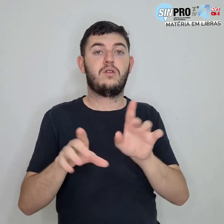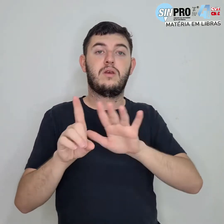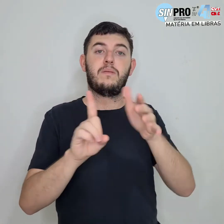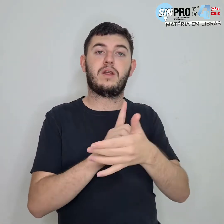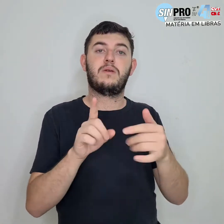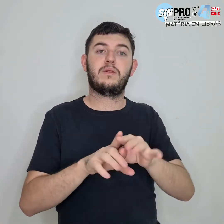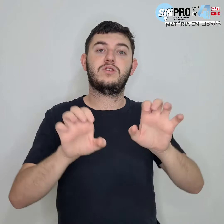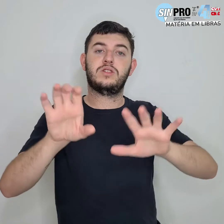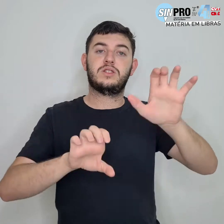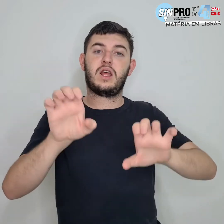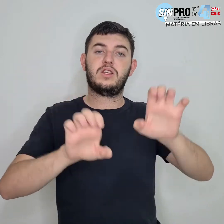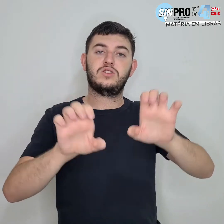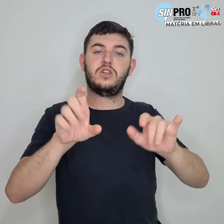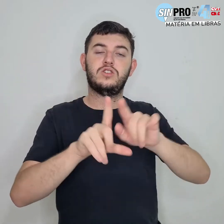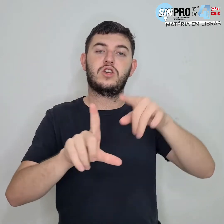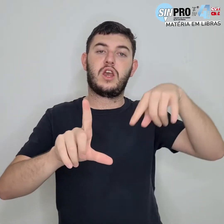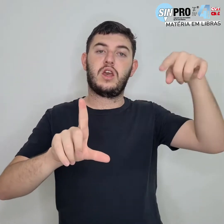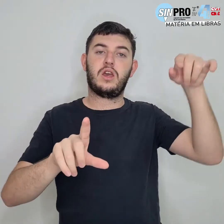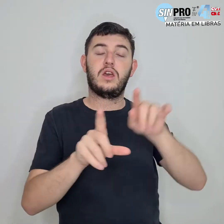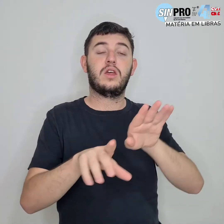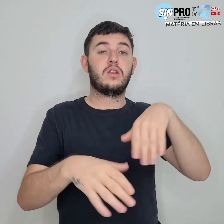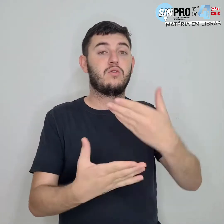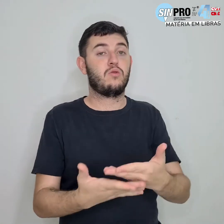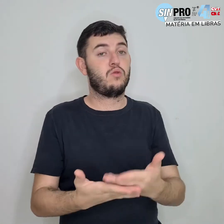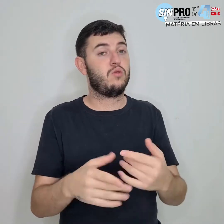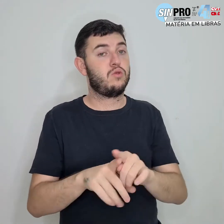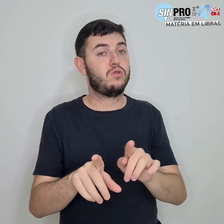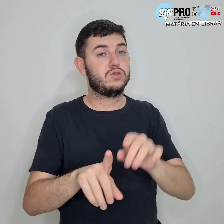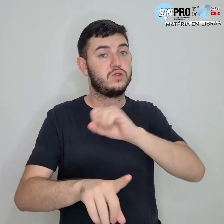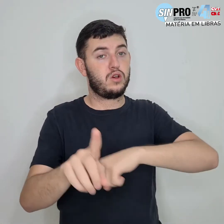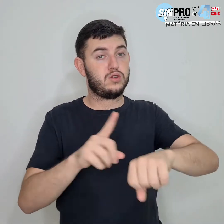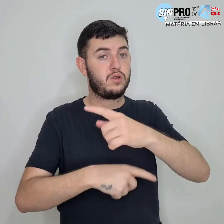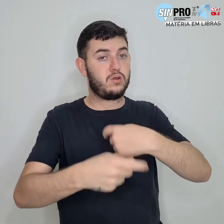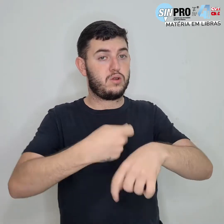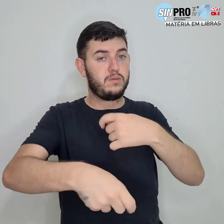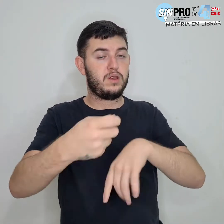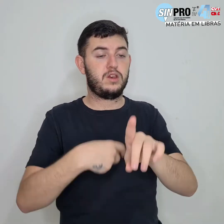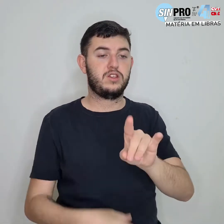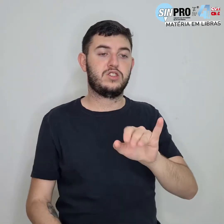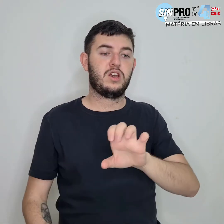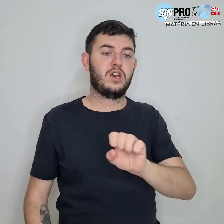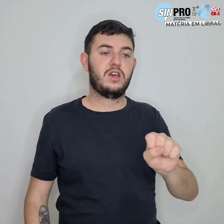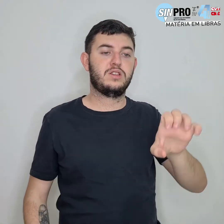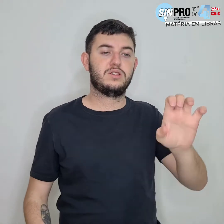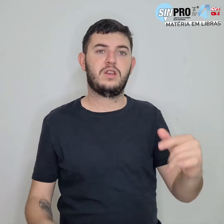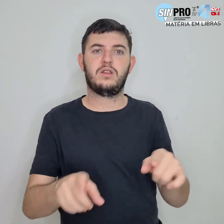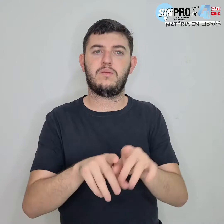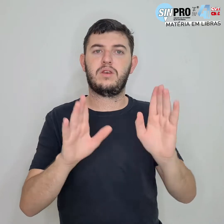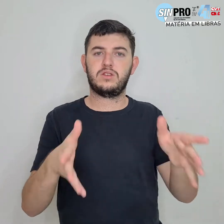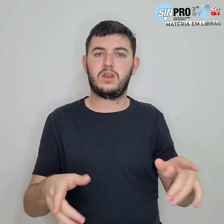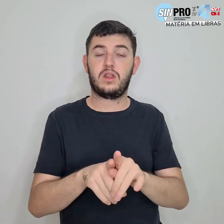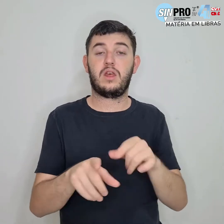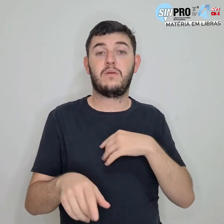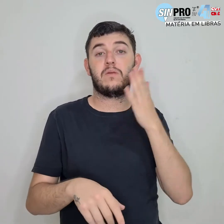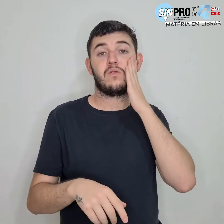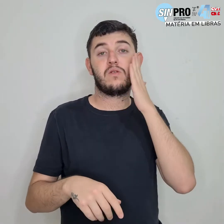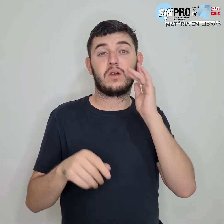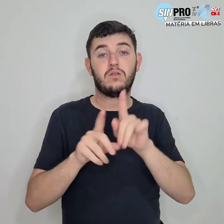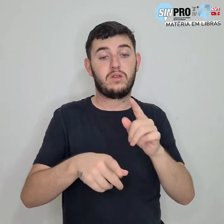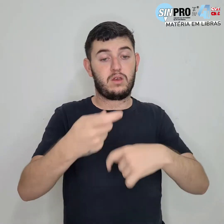Estudos Socioeconômicos, o DIEESE. Estado, o balcão de negócios dos empresários. Se tudo já está na lei